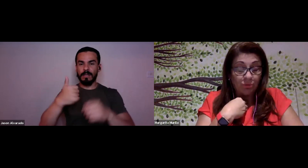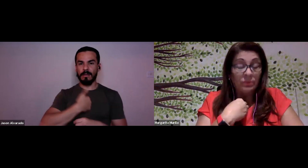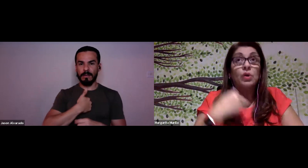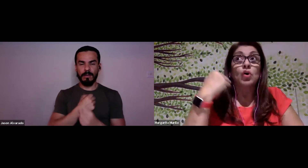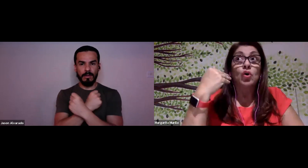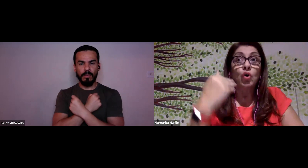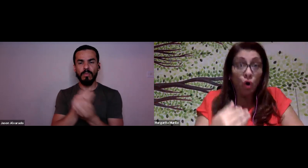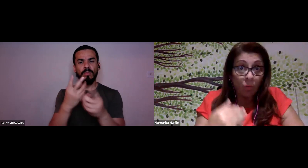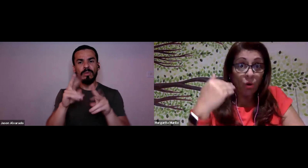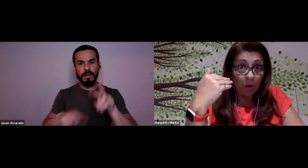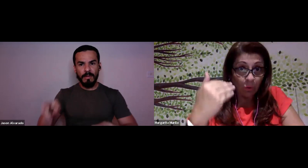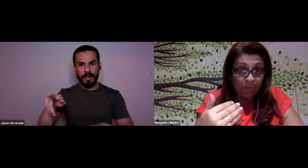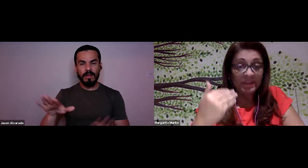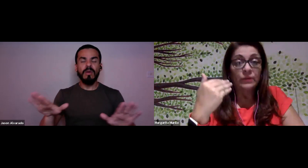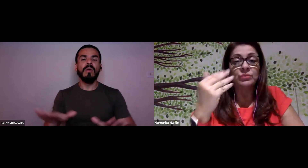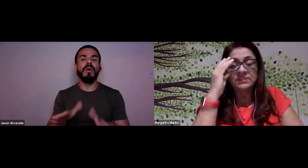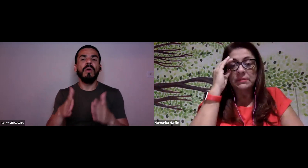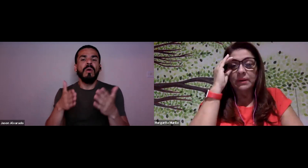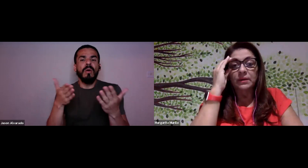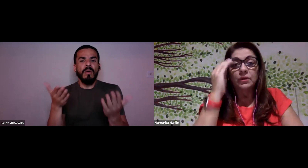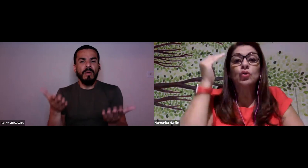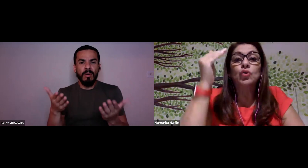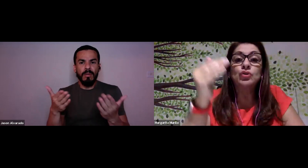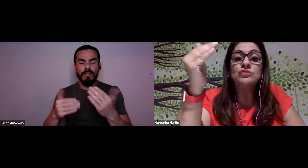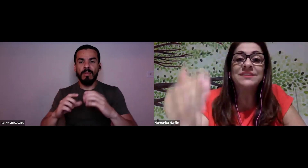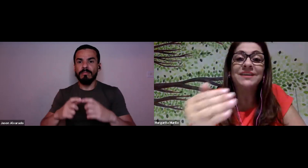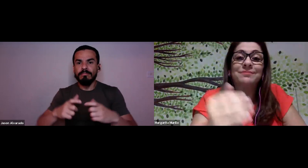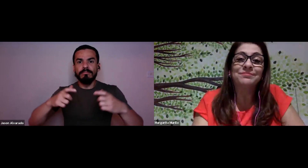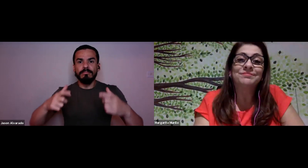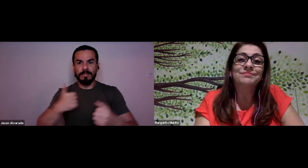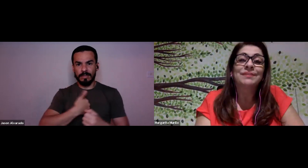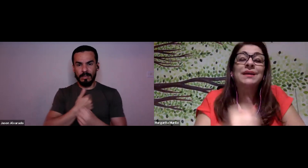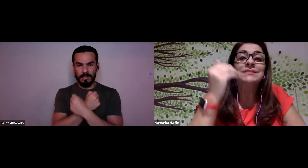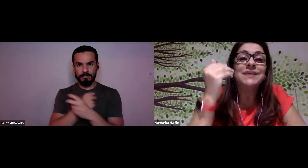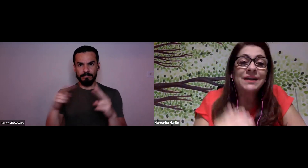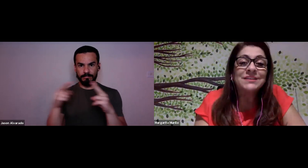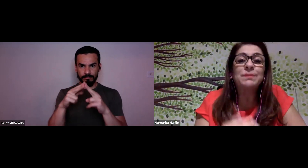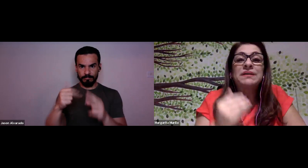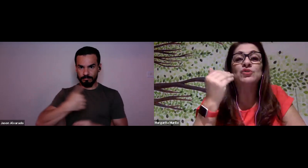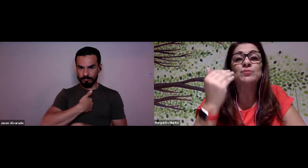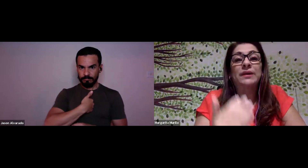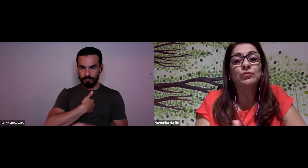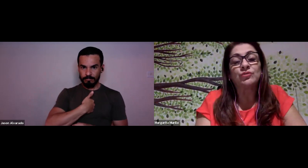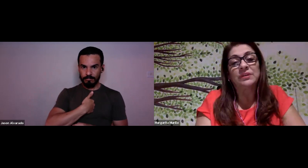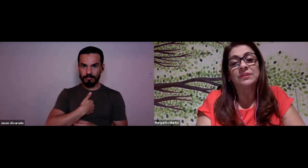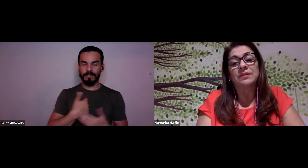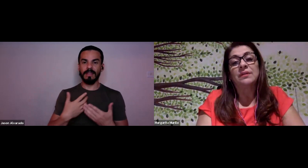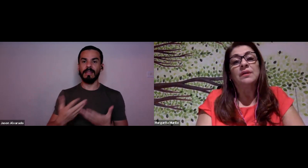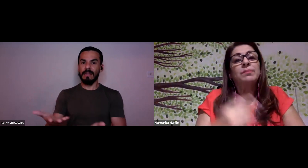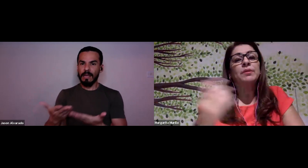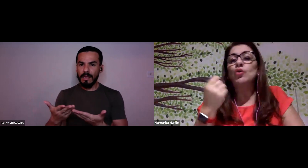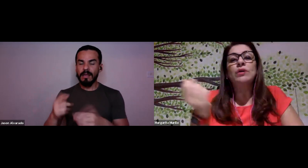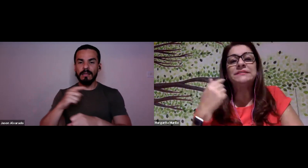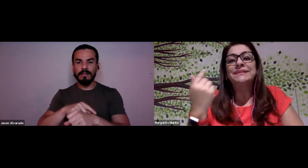validación Cómo aumenta la autoestima conócete saca espacios para conocerte